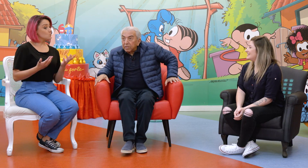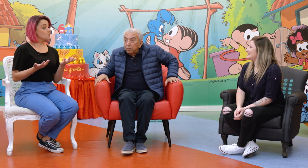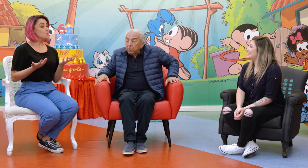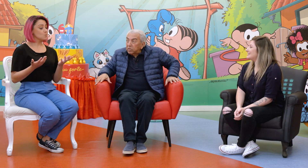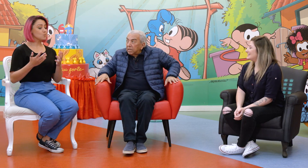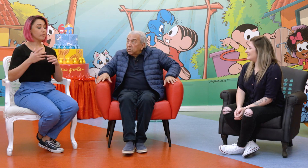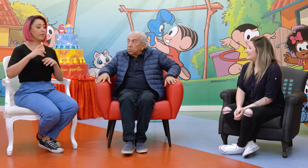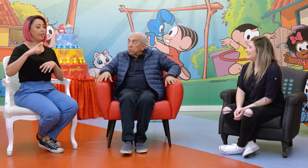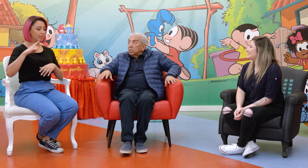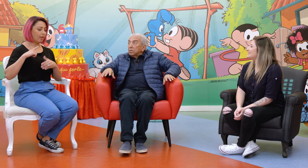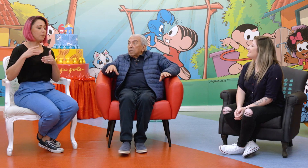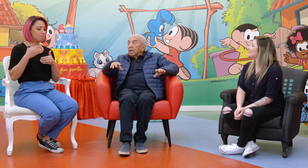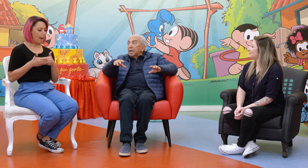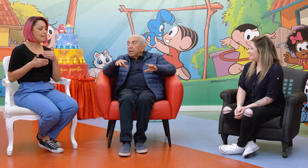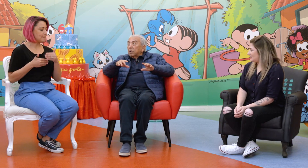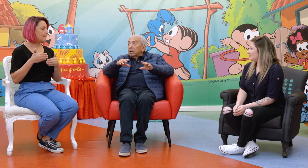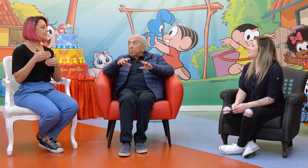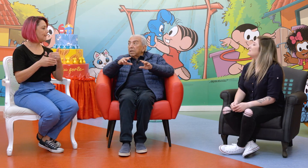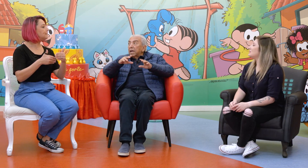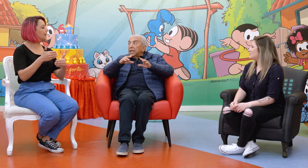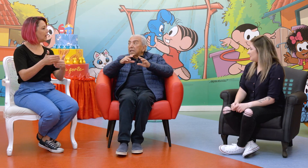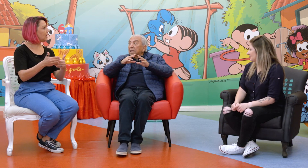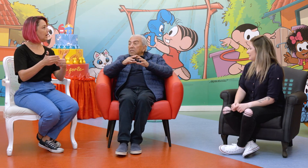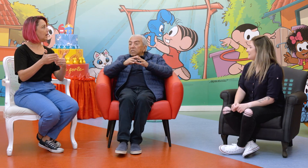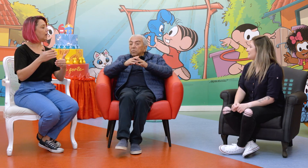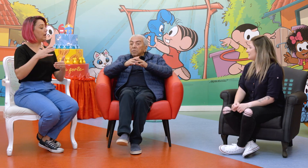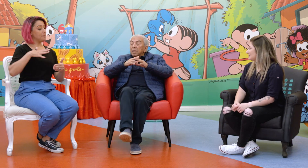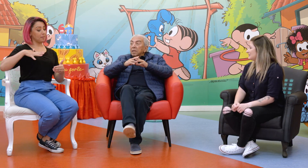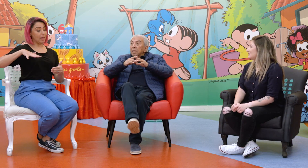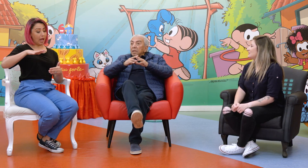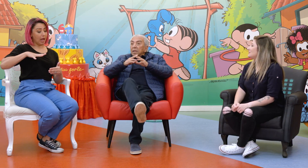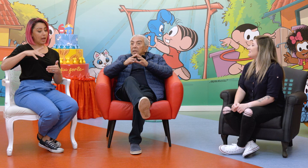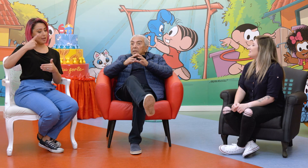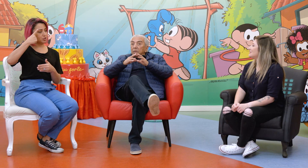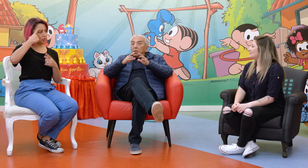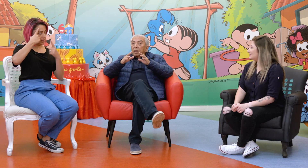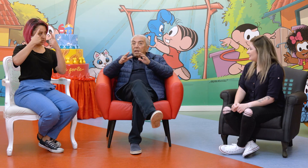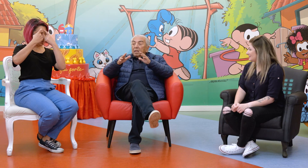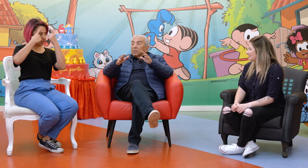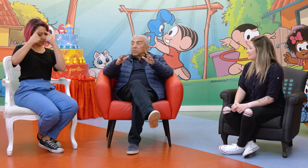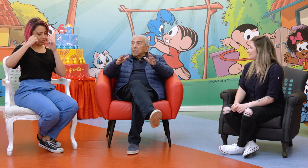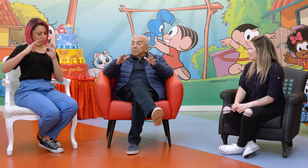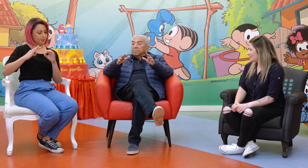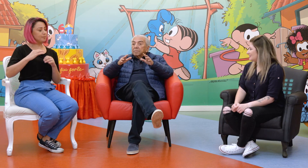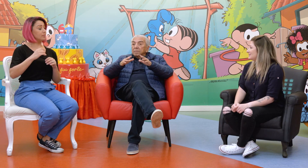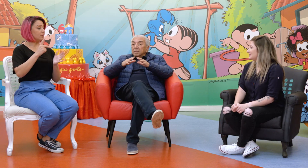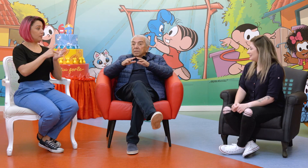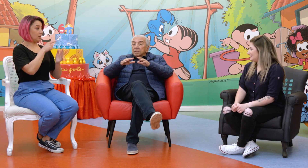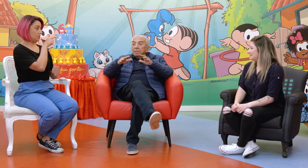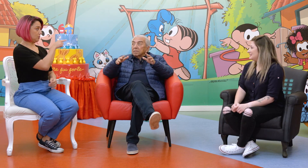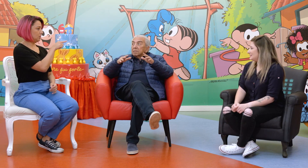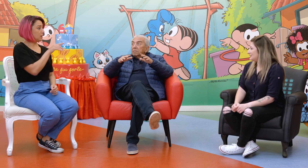Faz parte de um processo na minha área de criação. Eu, quando era criança,